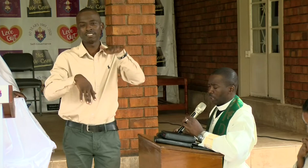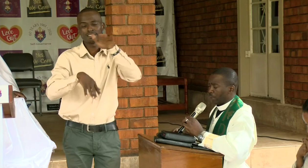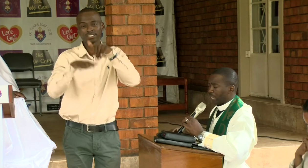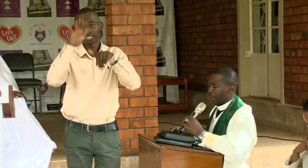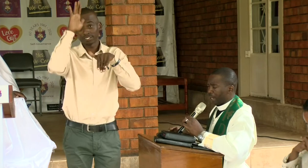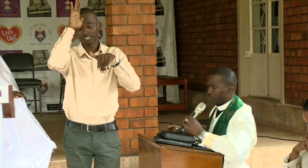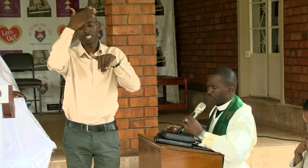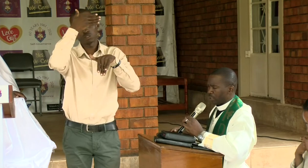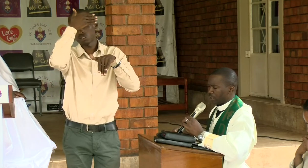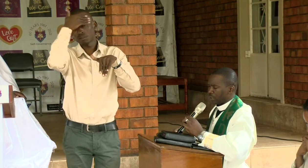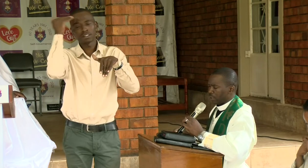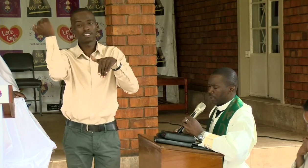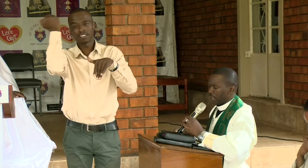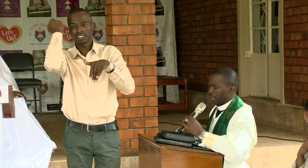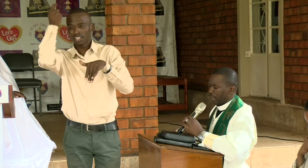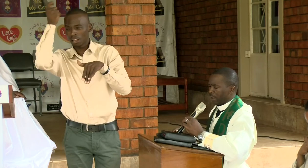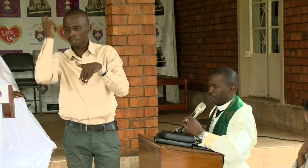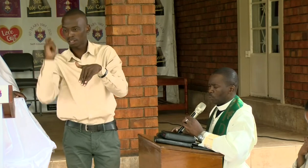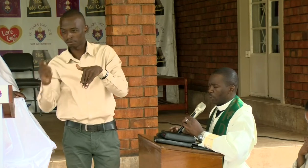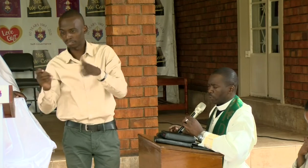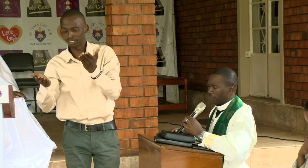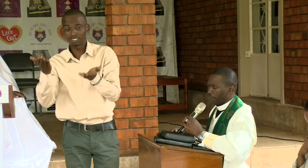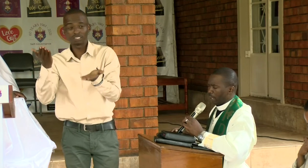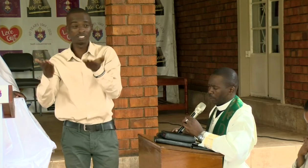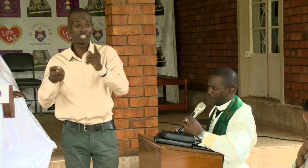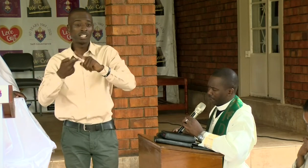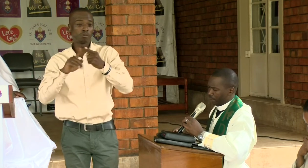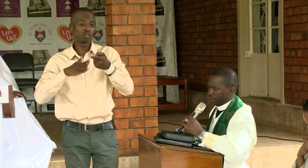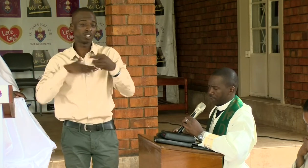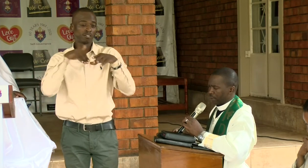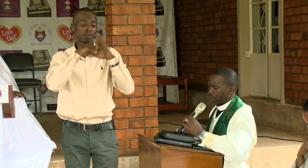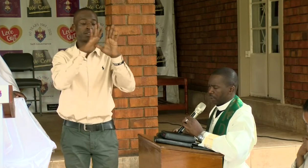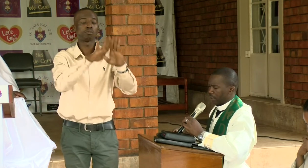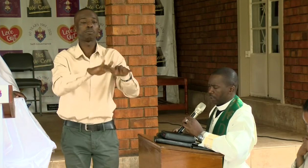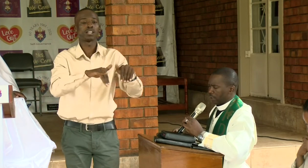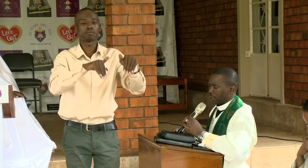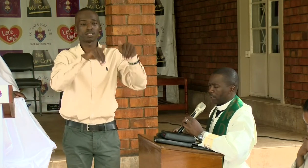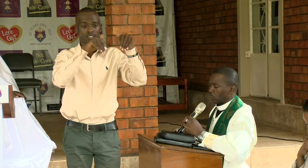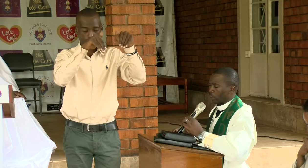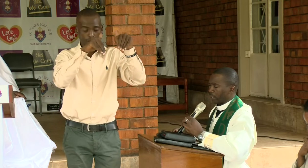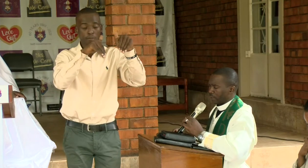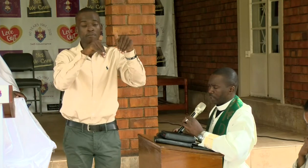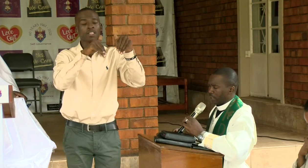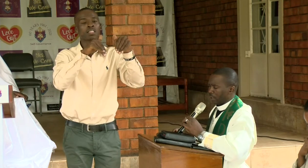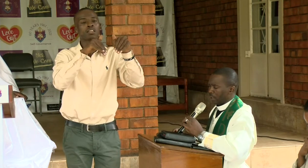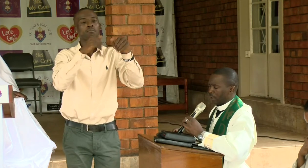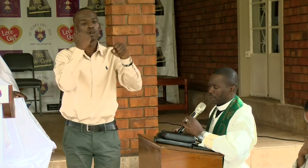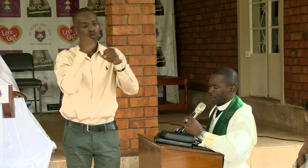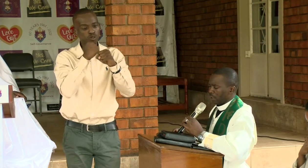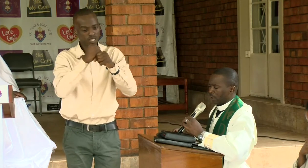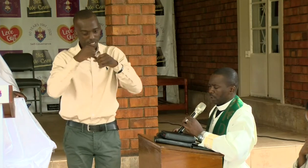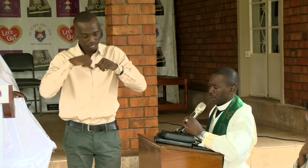nga twerabidde abalamuzi n'emikwano gyaffe abali mu paliyamenti nti batuukirize